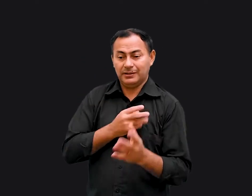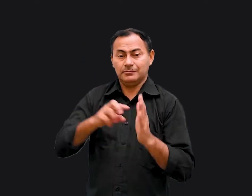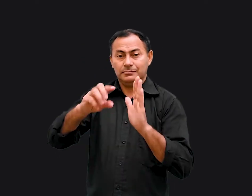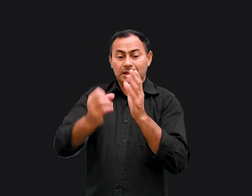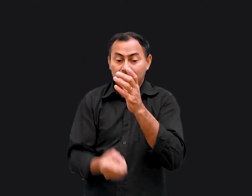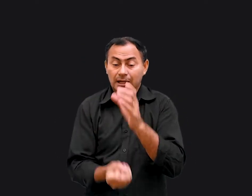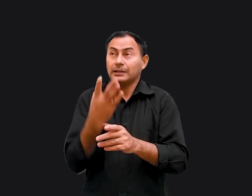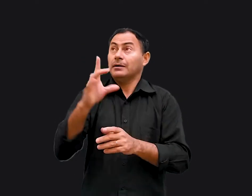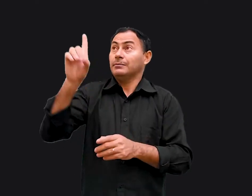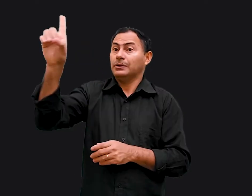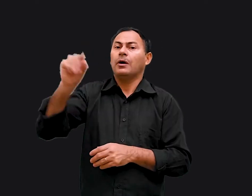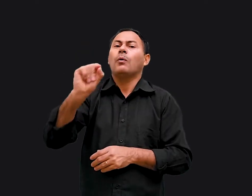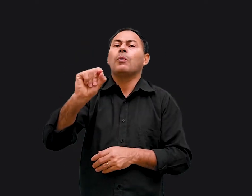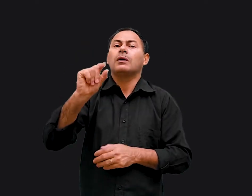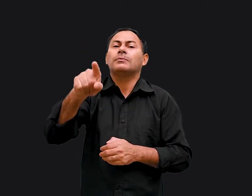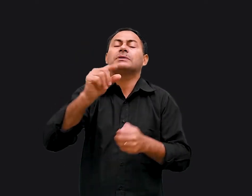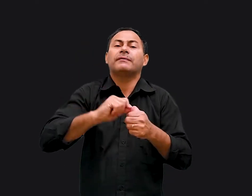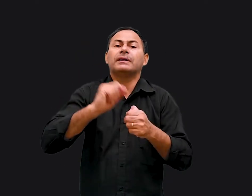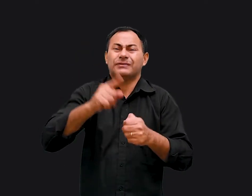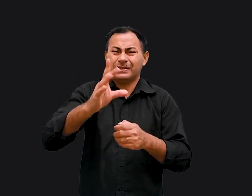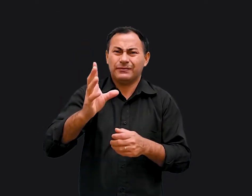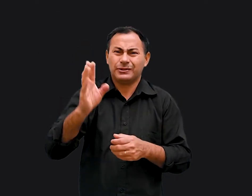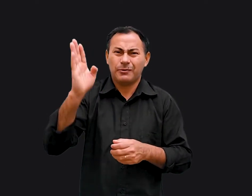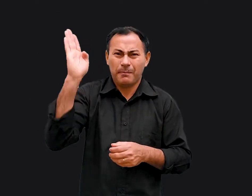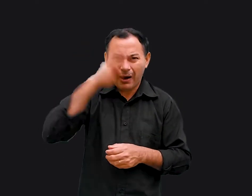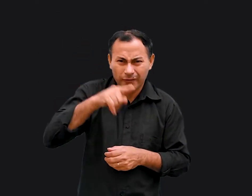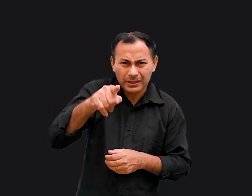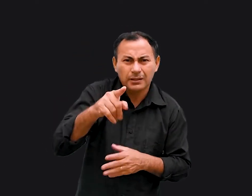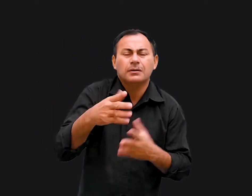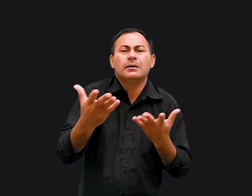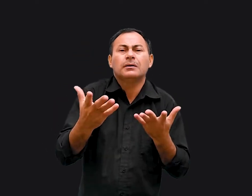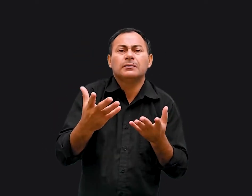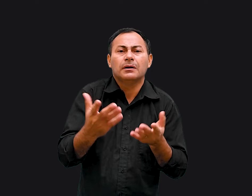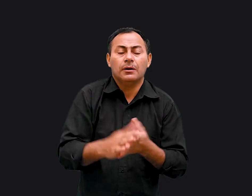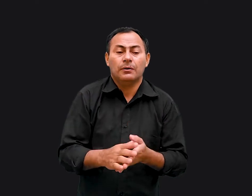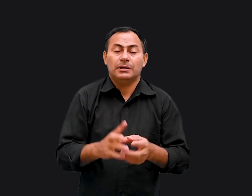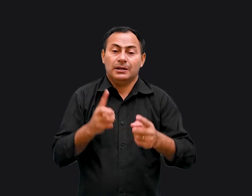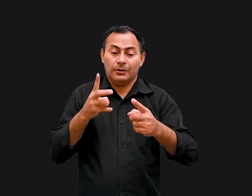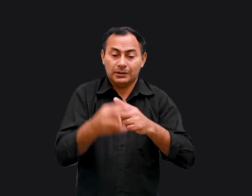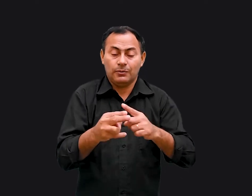por Deus, o que você faria? Provavelmente você cortaria a corda do